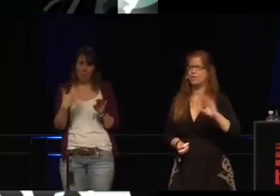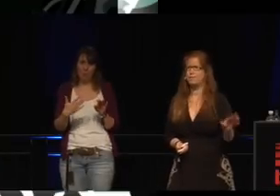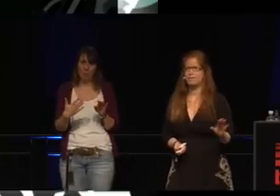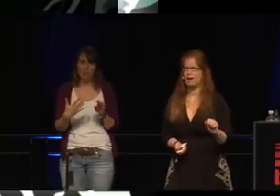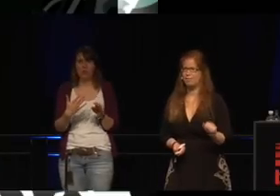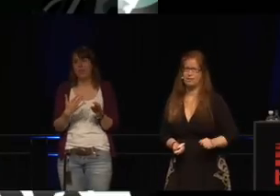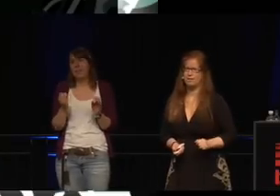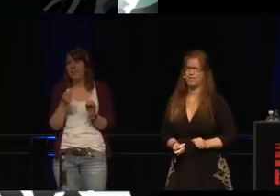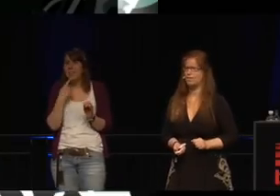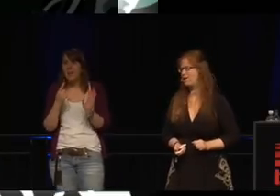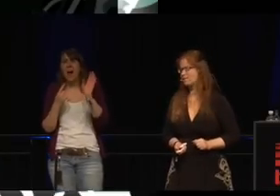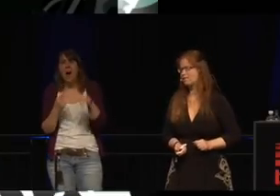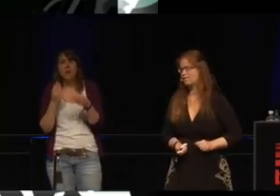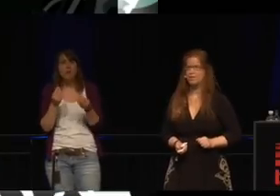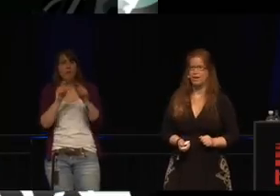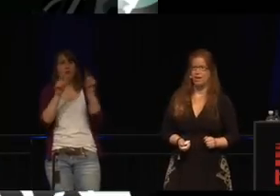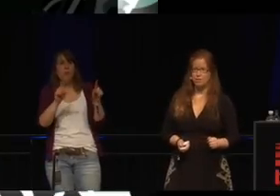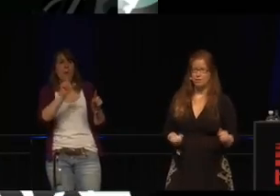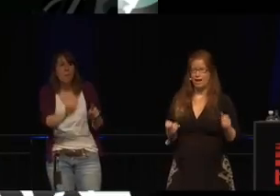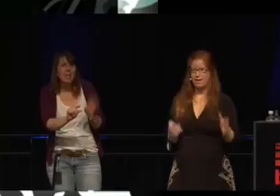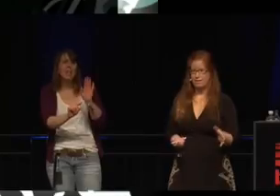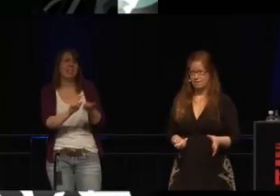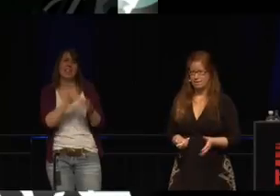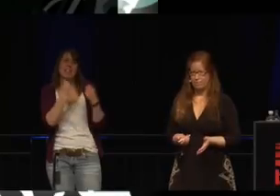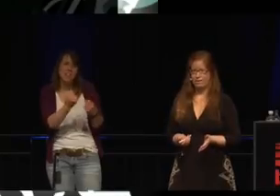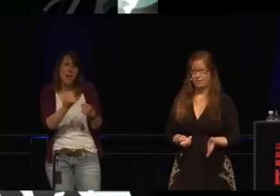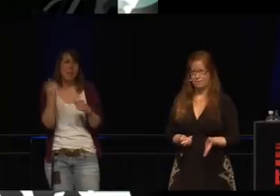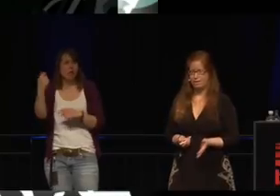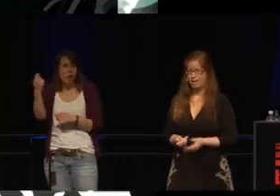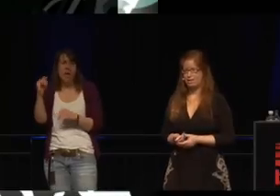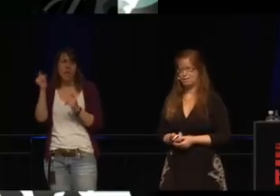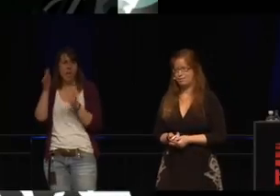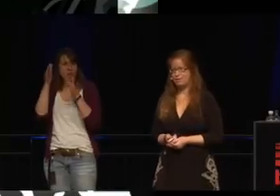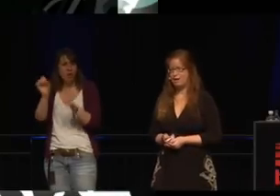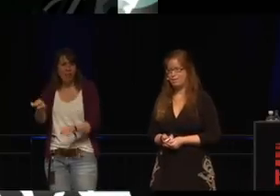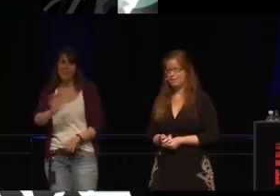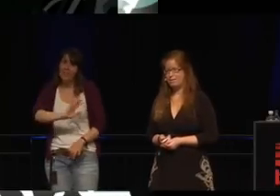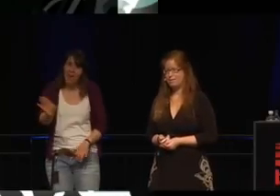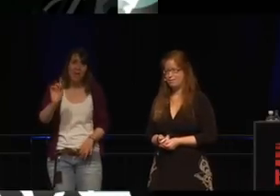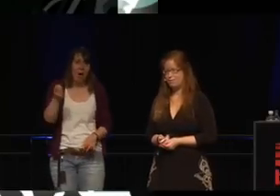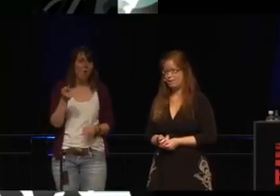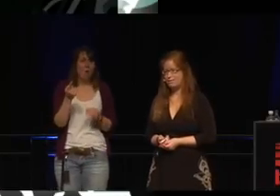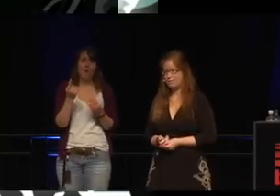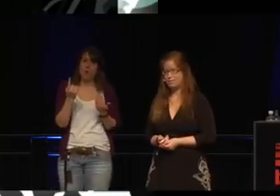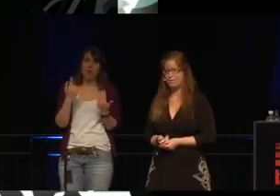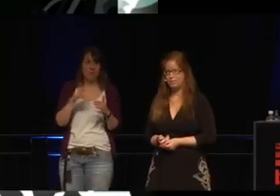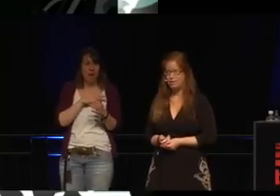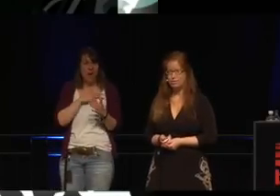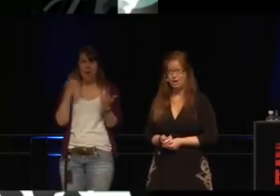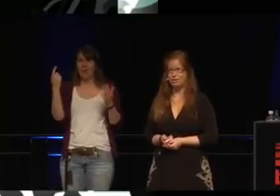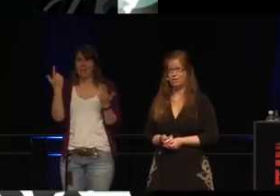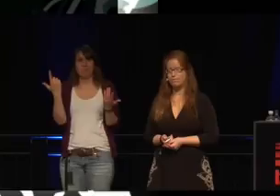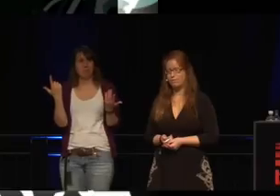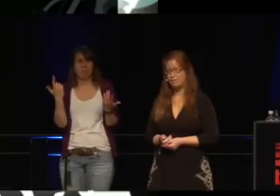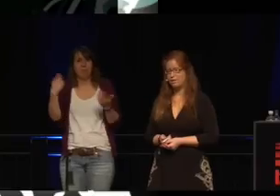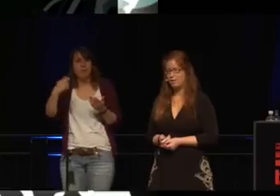Así que no puedes decir, ah, no son solo los juguetes baratos, sino también las cosas caras pueden ser inseguras. De hecho,